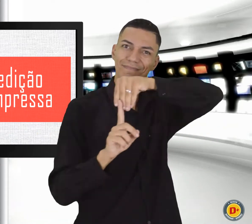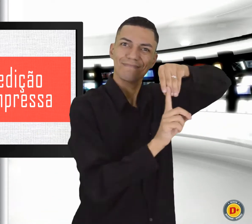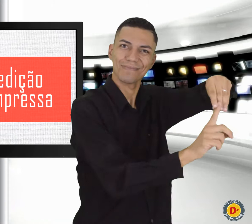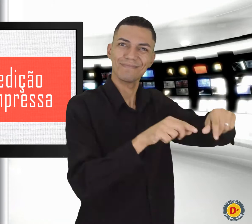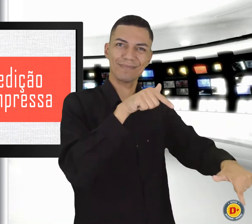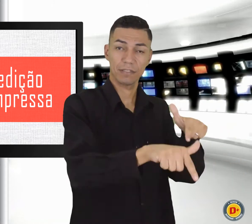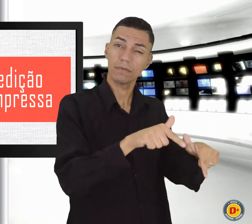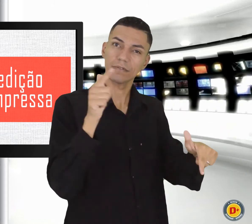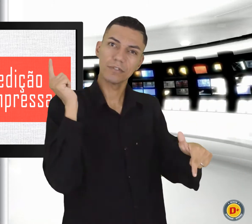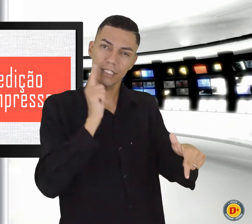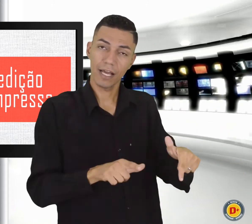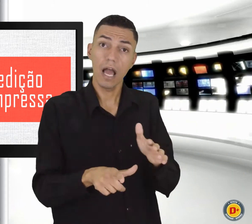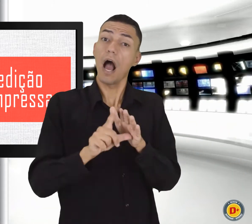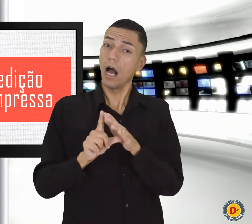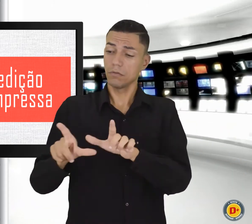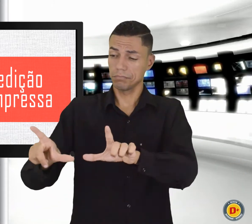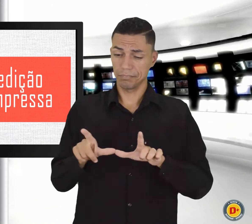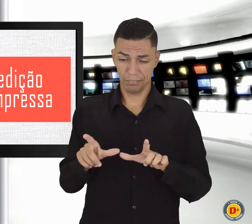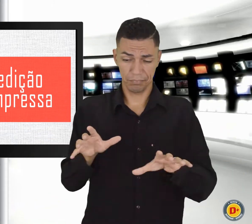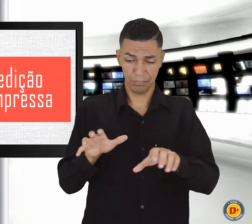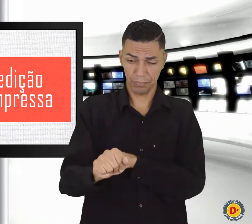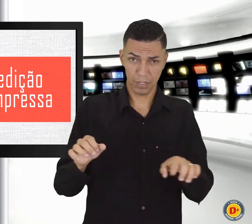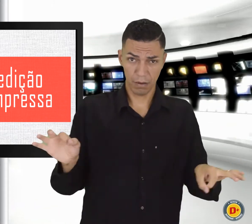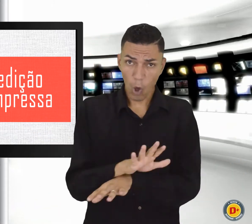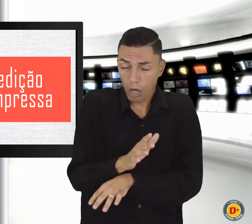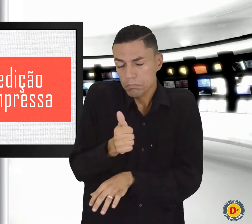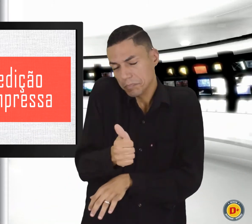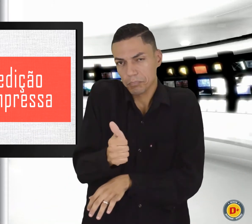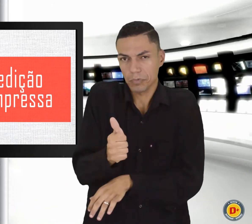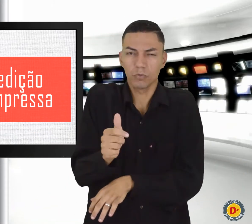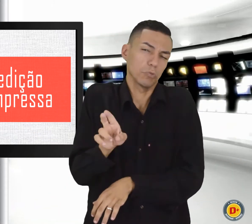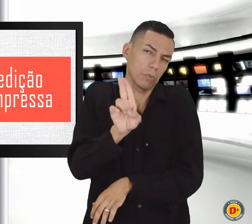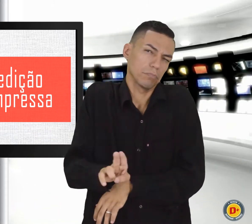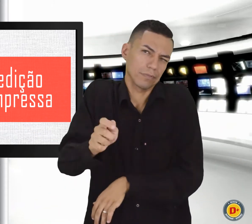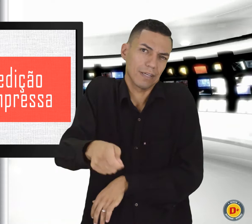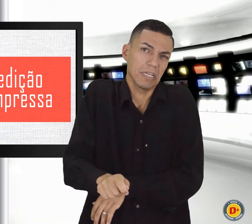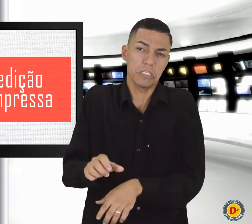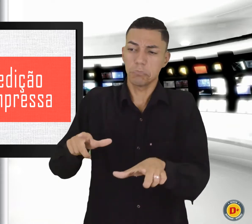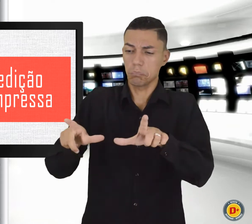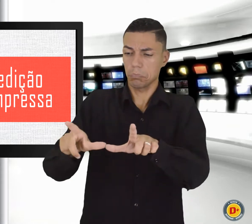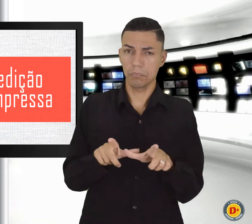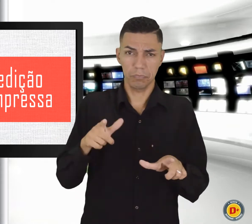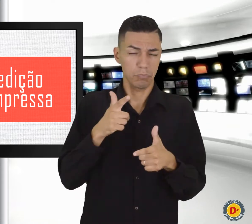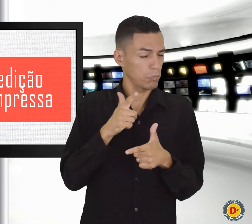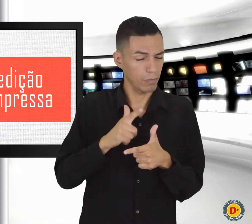possa ser aproveitada. O importante a observar é que, no emprego apoiado,